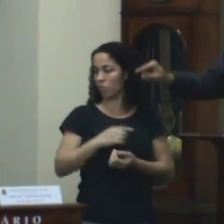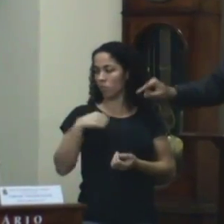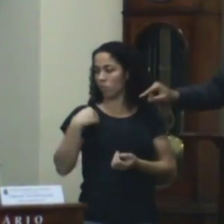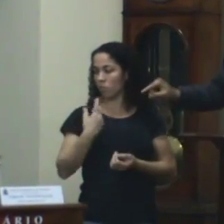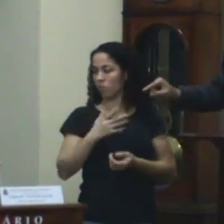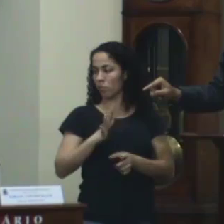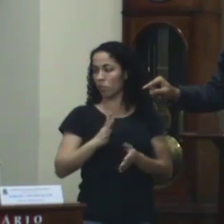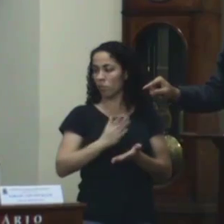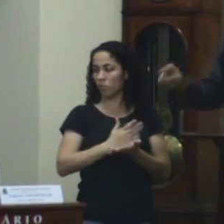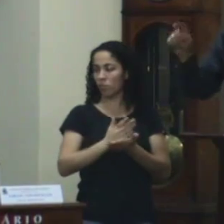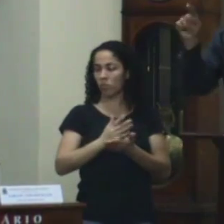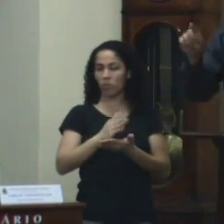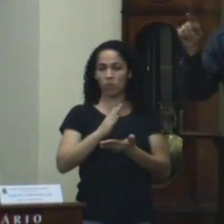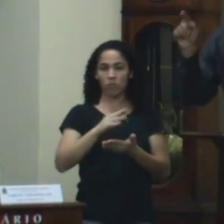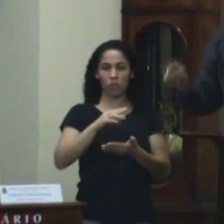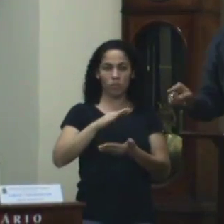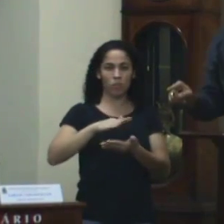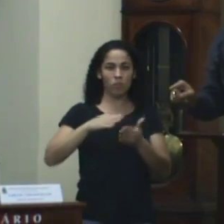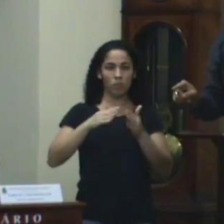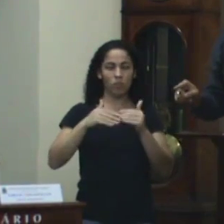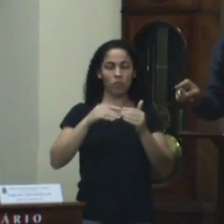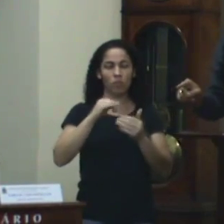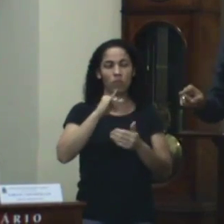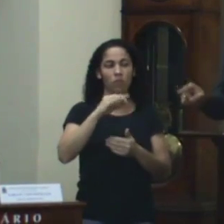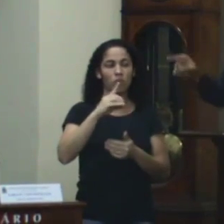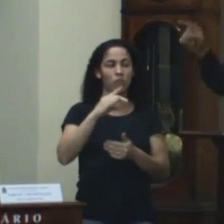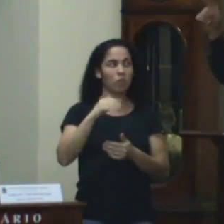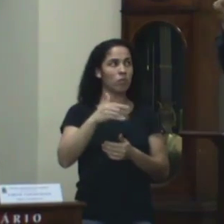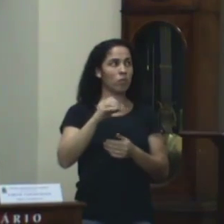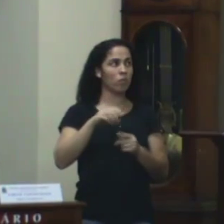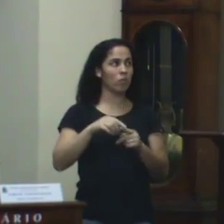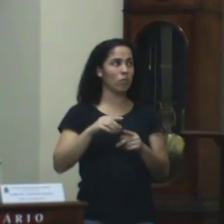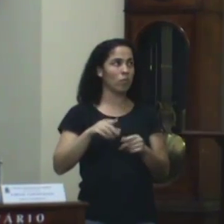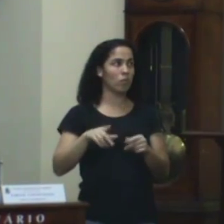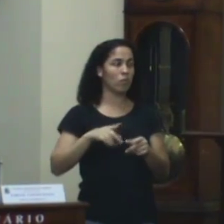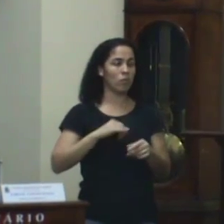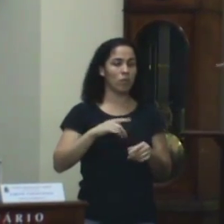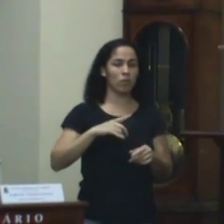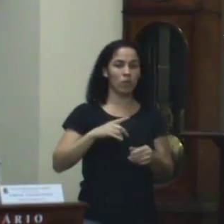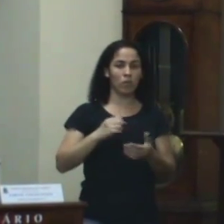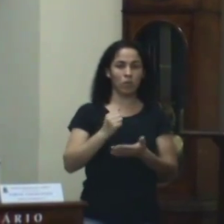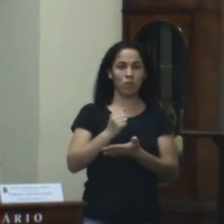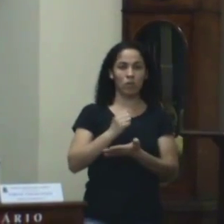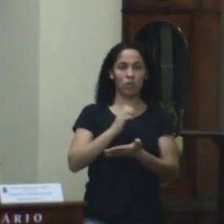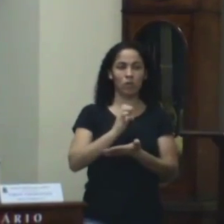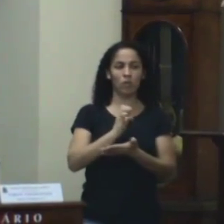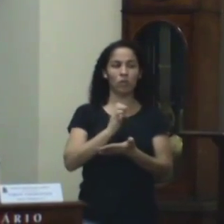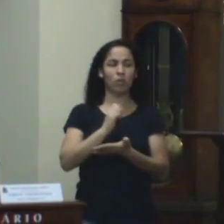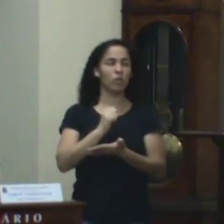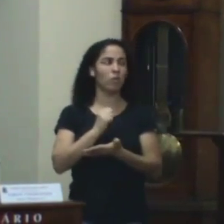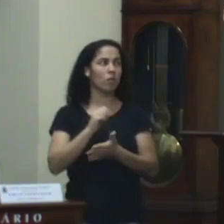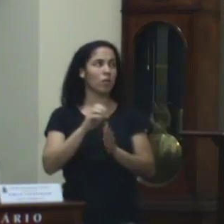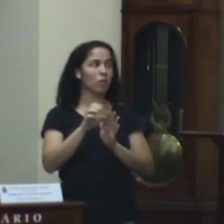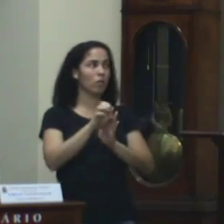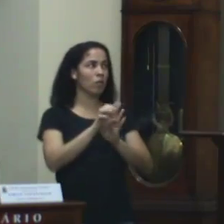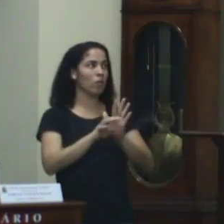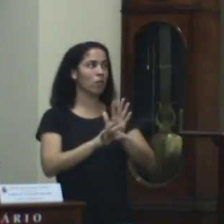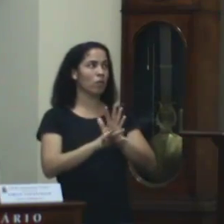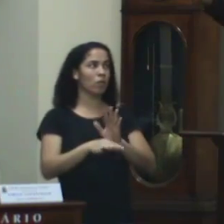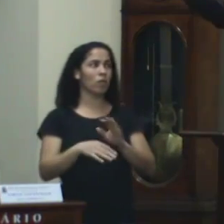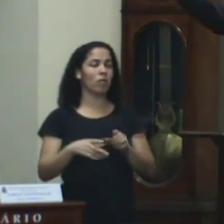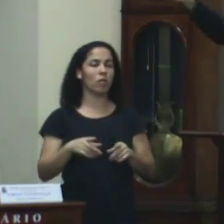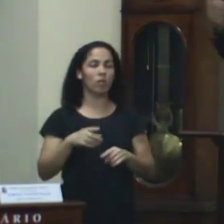tanto é que já entrou a indicação aqui, para que se possa cumprir o estatuto. Se for, não só o Estatuto do Idoso, o Estatuto do Deficiente. Então, você que está na minha